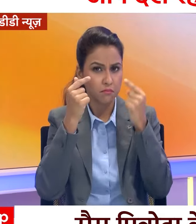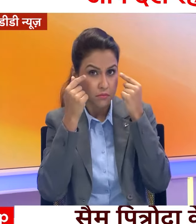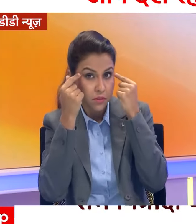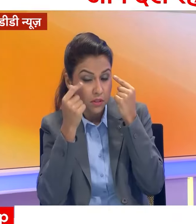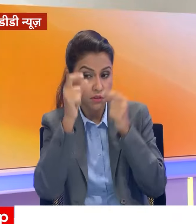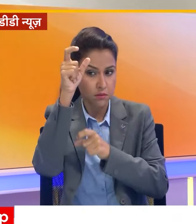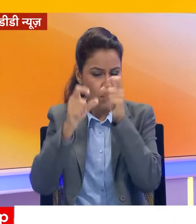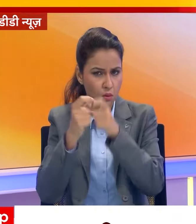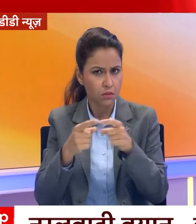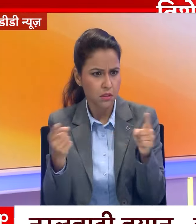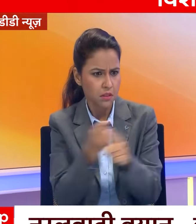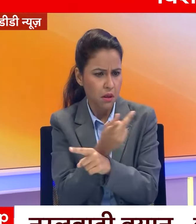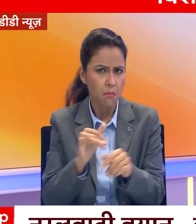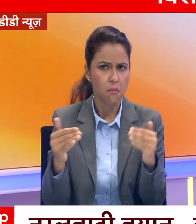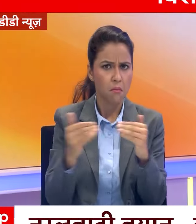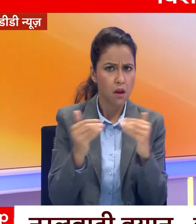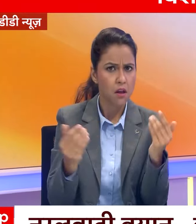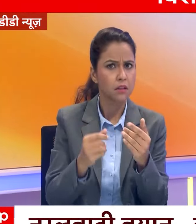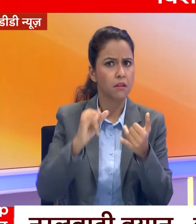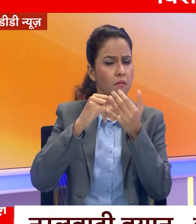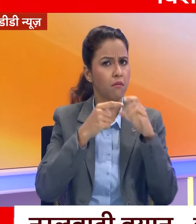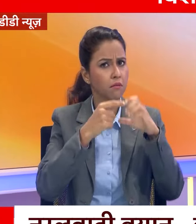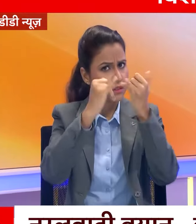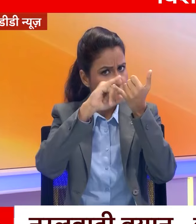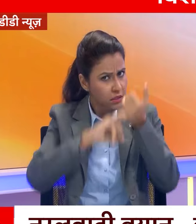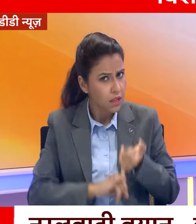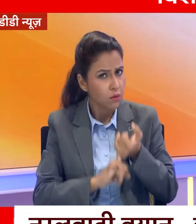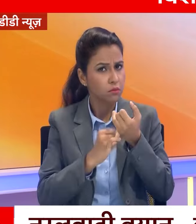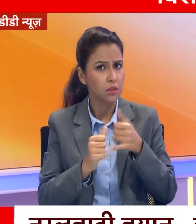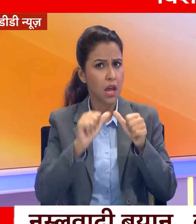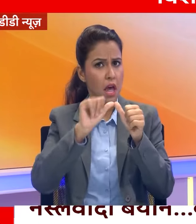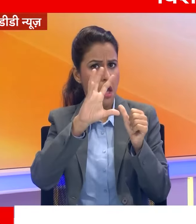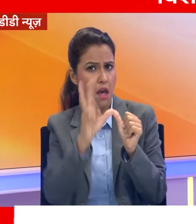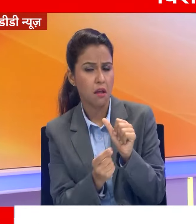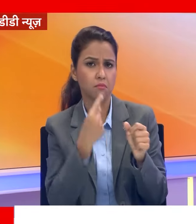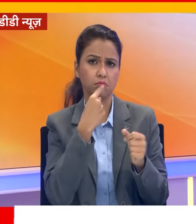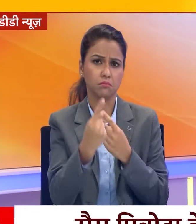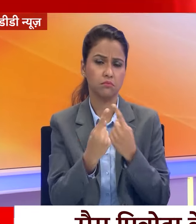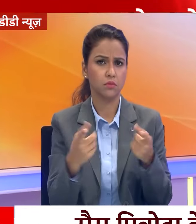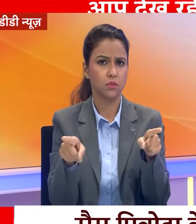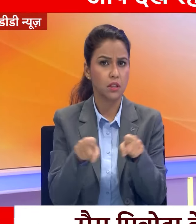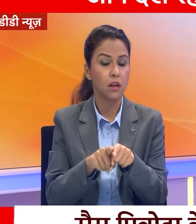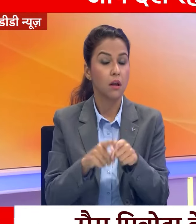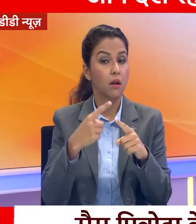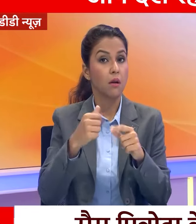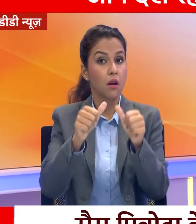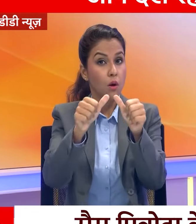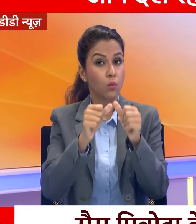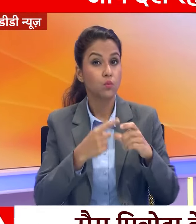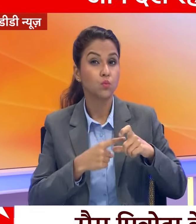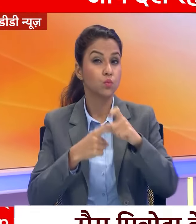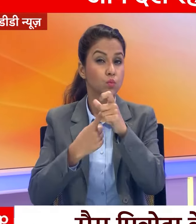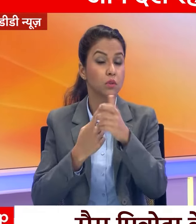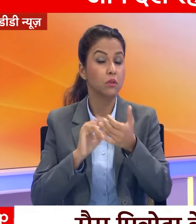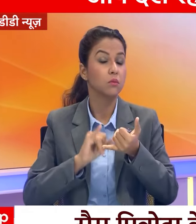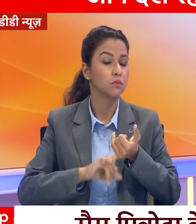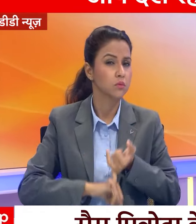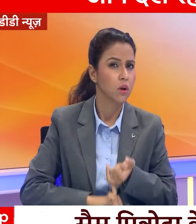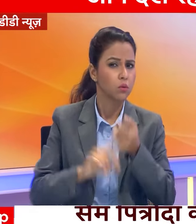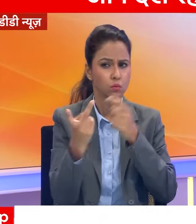के लोगों से की है वहीं पश्चिम के लोगों की अरब के लोगों से की है साथ ही उन्होंने उत्तर और दक्षिण के लोगों